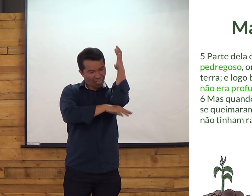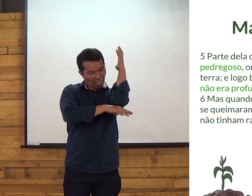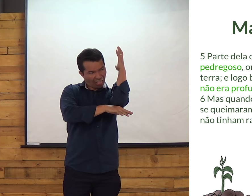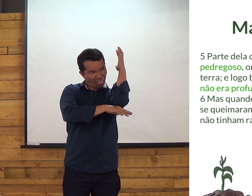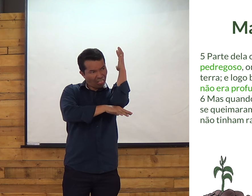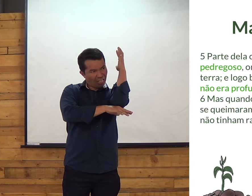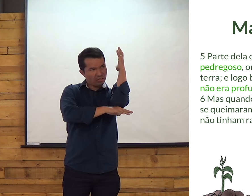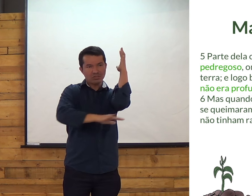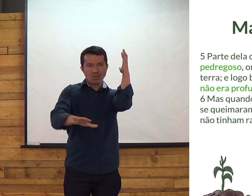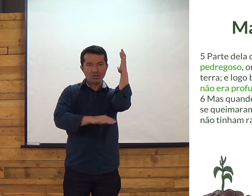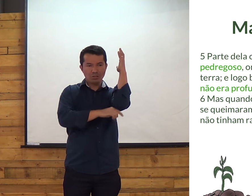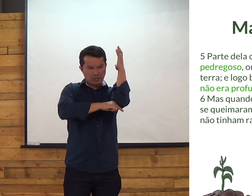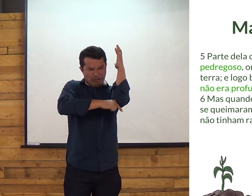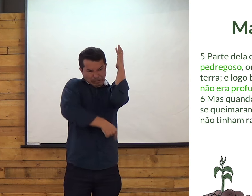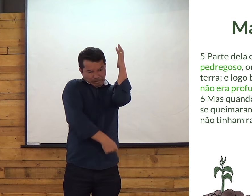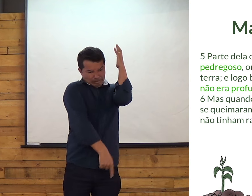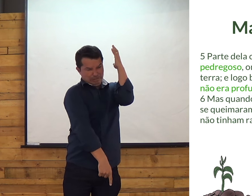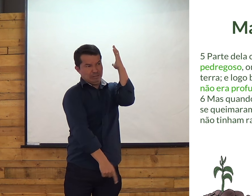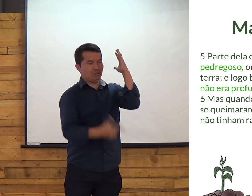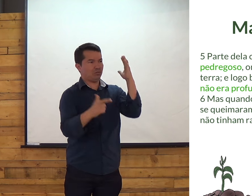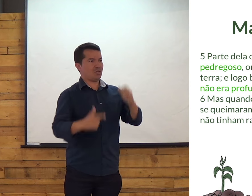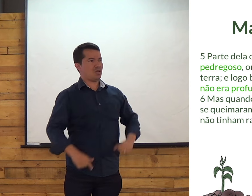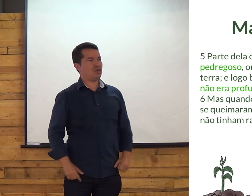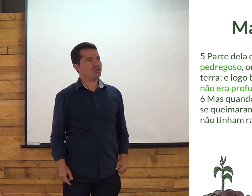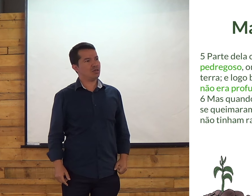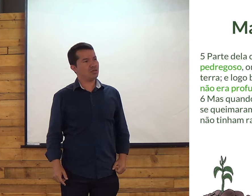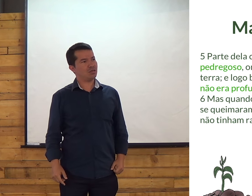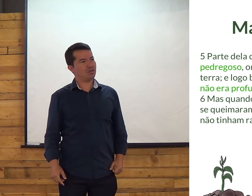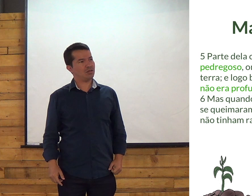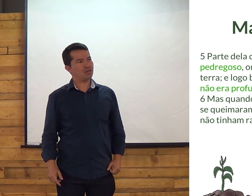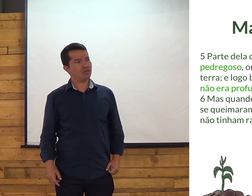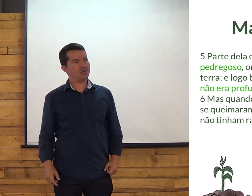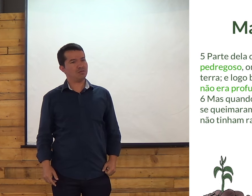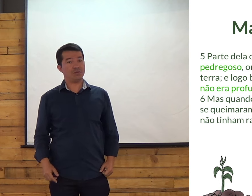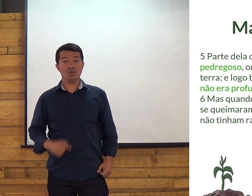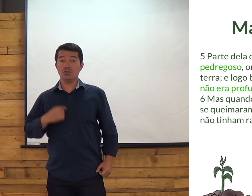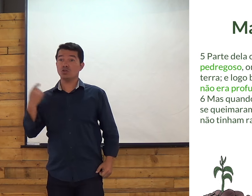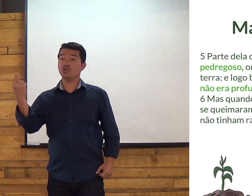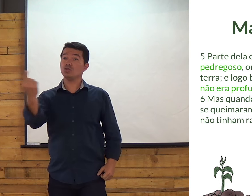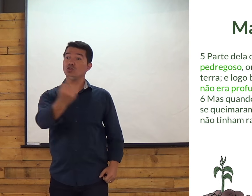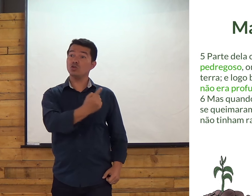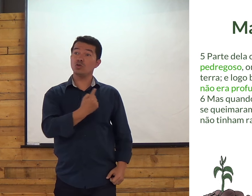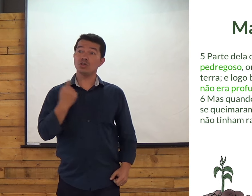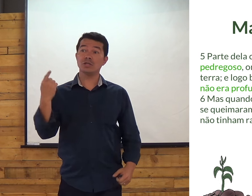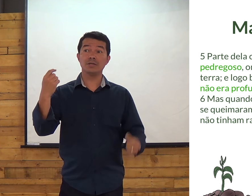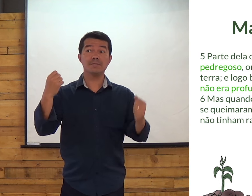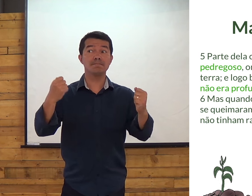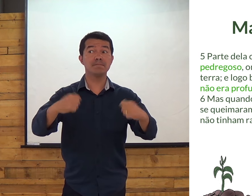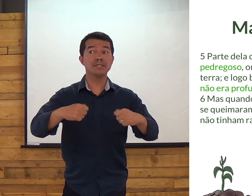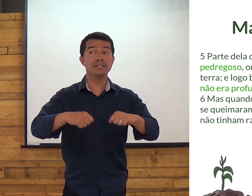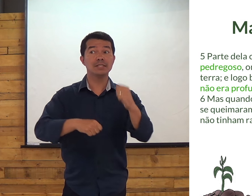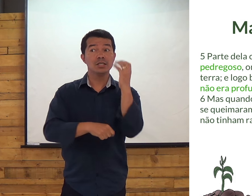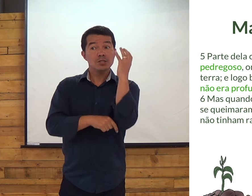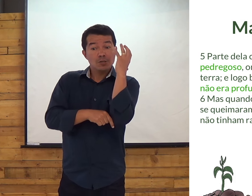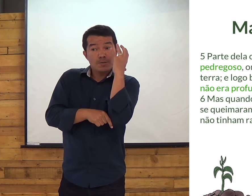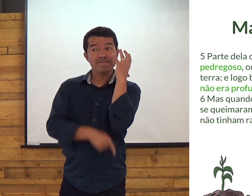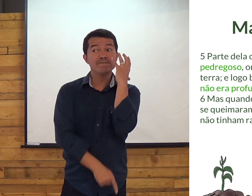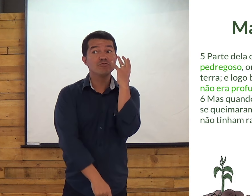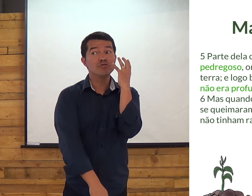firma raízes. Você não fixa. Não há profundidade. Nós